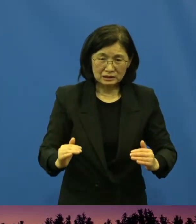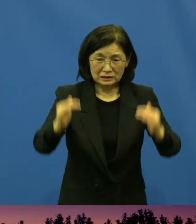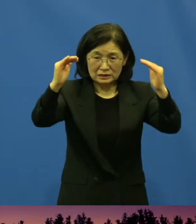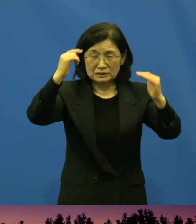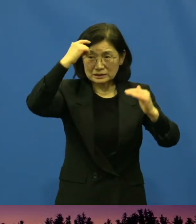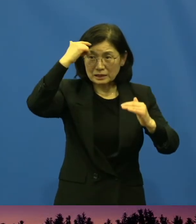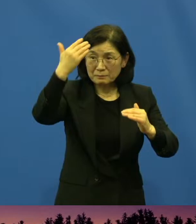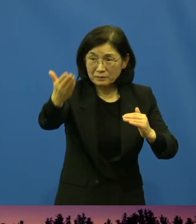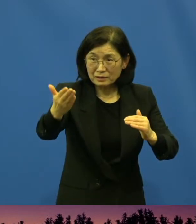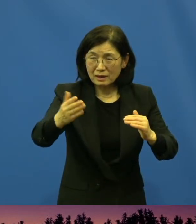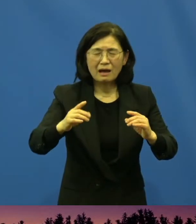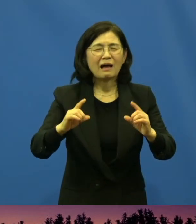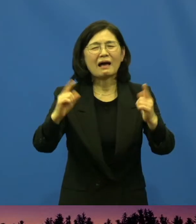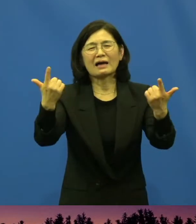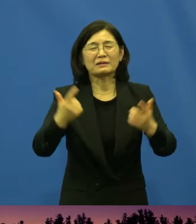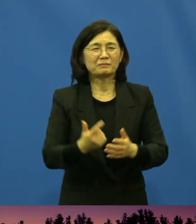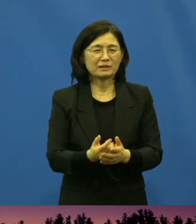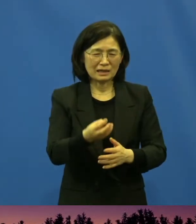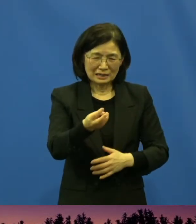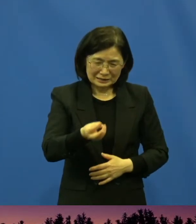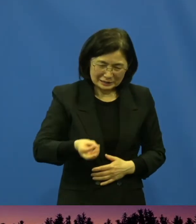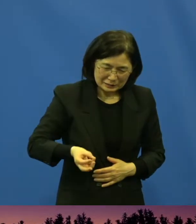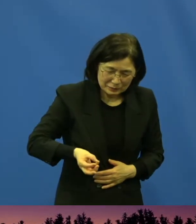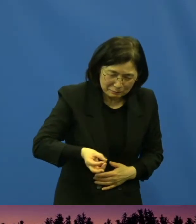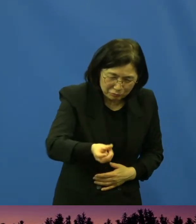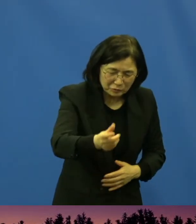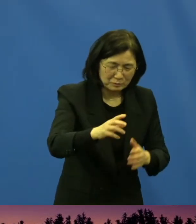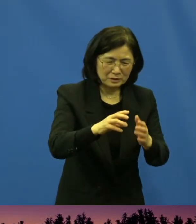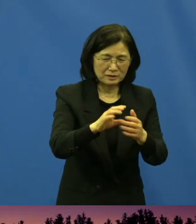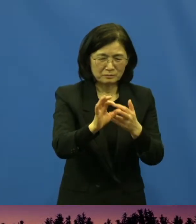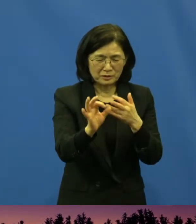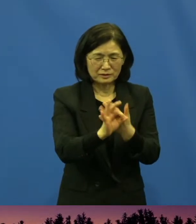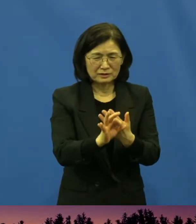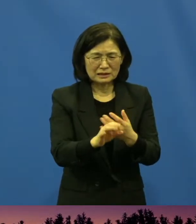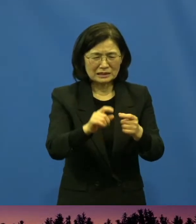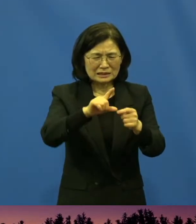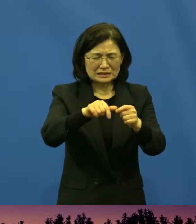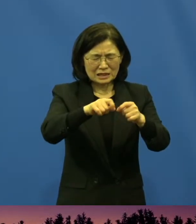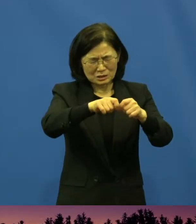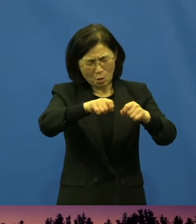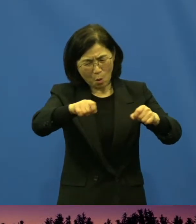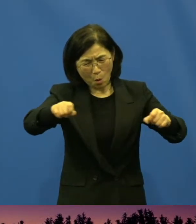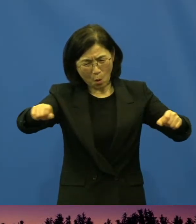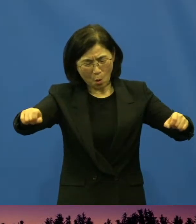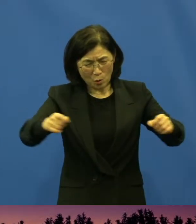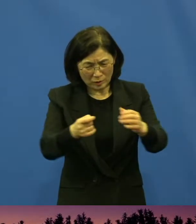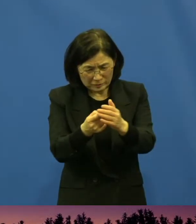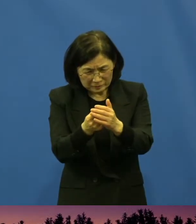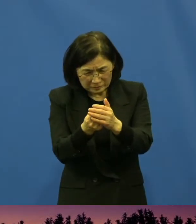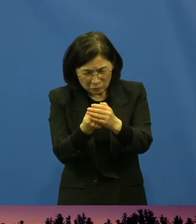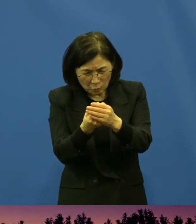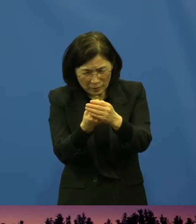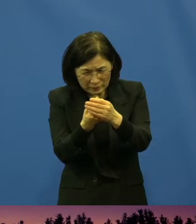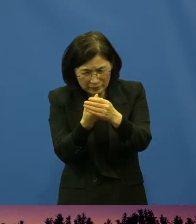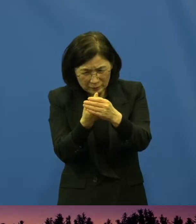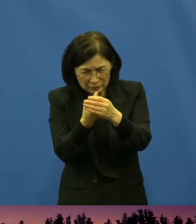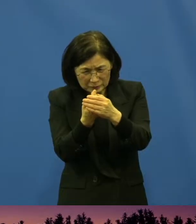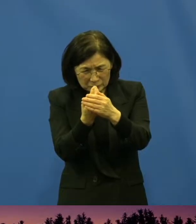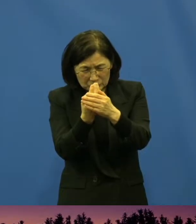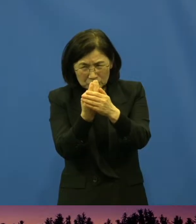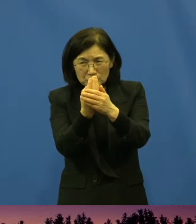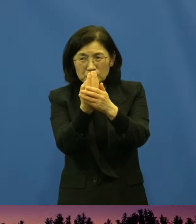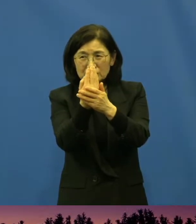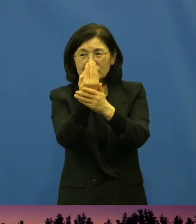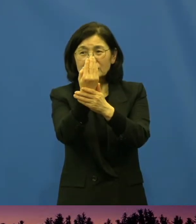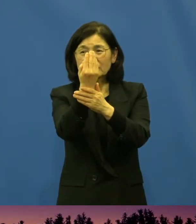뿌렸는데, 땅에 씨를 뿌렸는데 이게 언제 기별이 없어요. 그런데 어느 날 보면 딱 싹이 나요. 어느